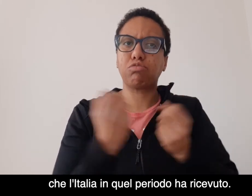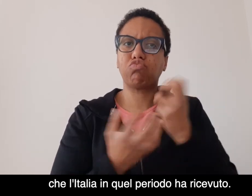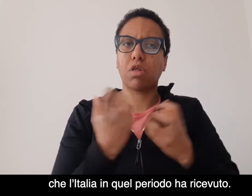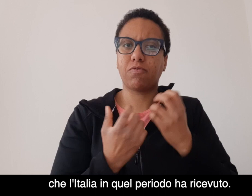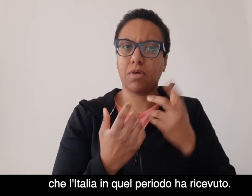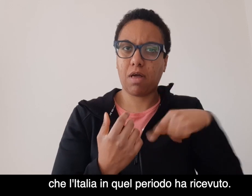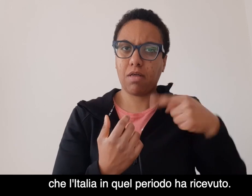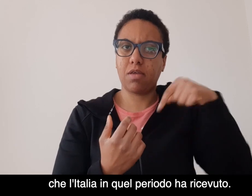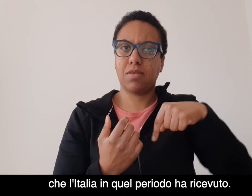ricevuto